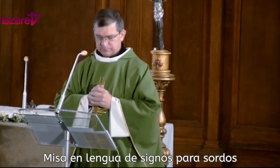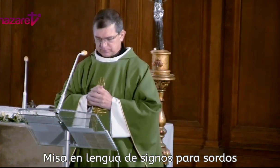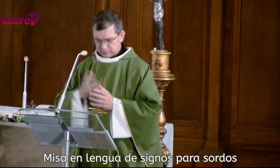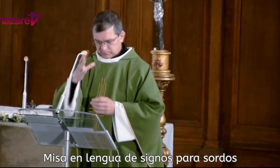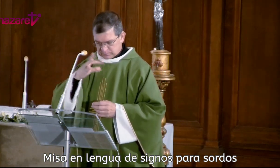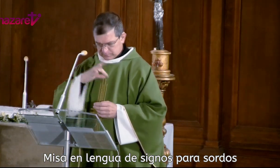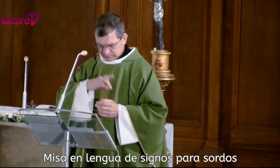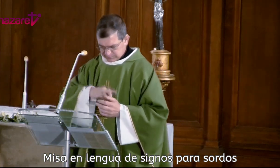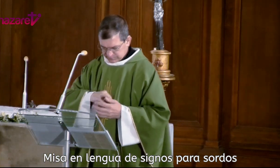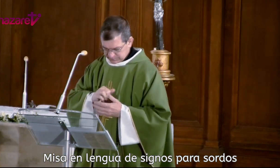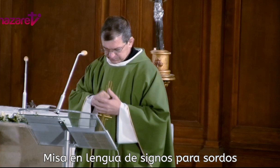tu espíritu.